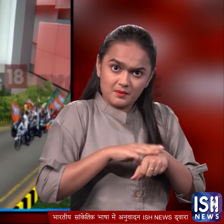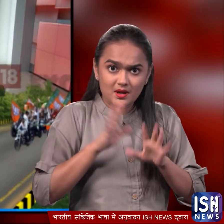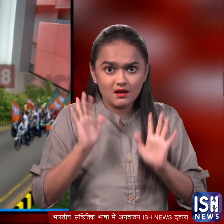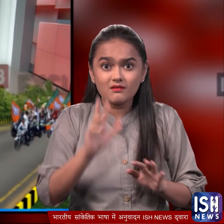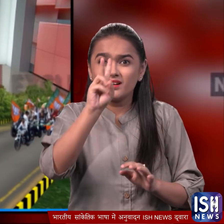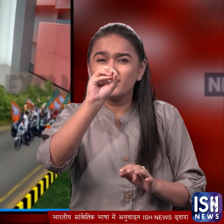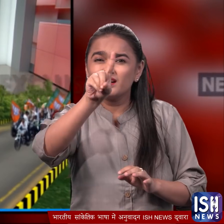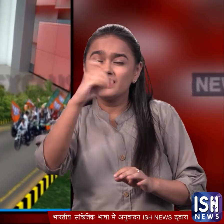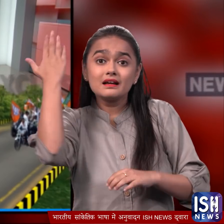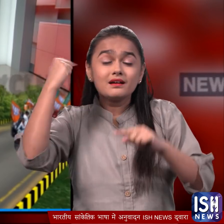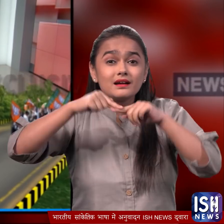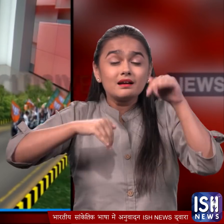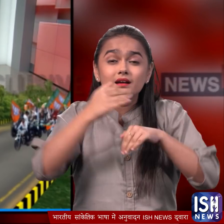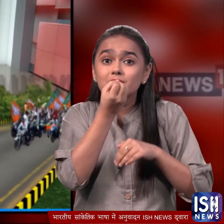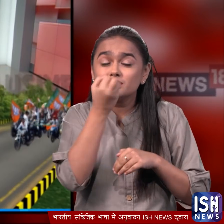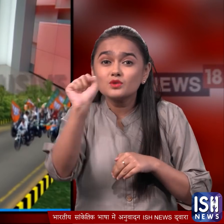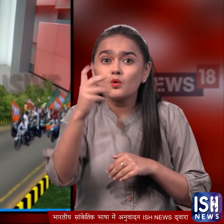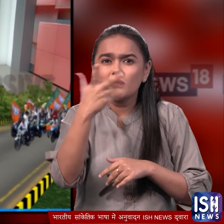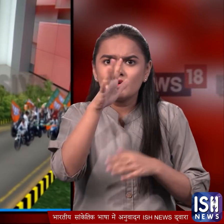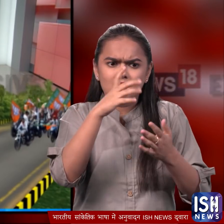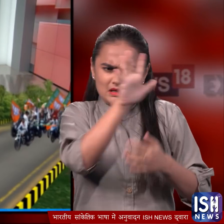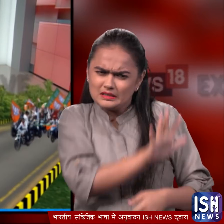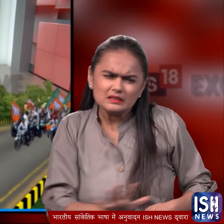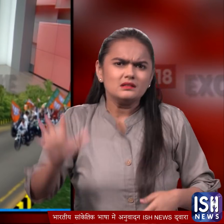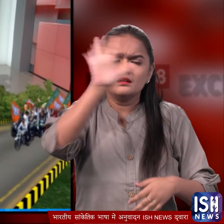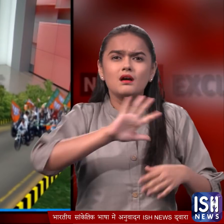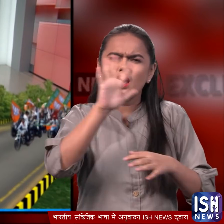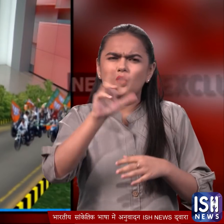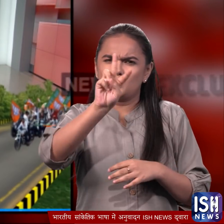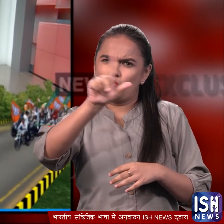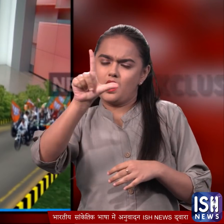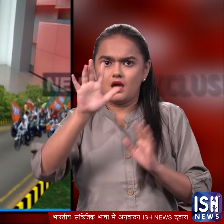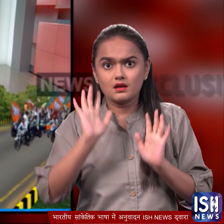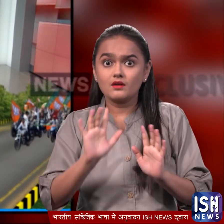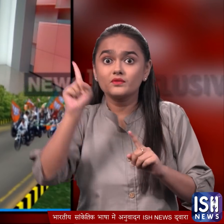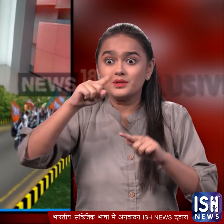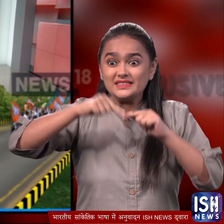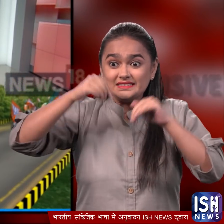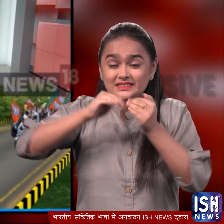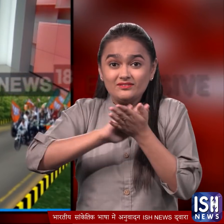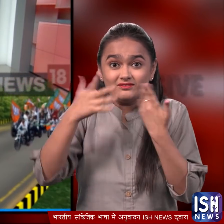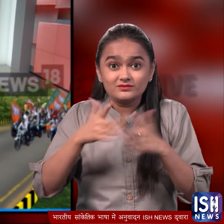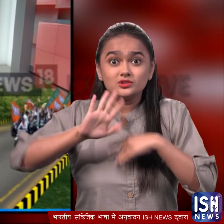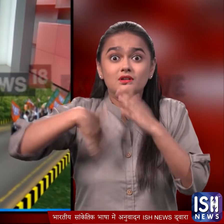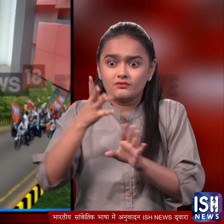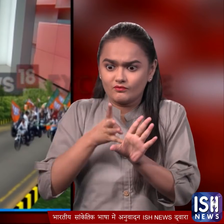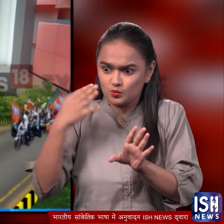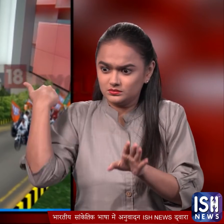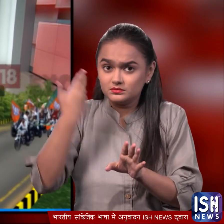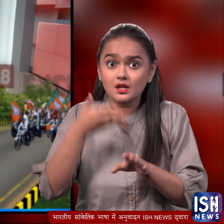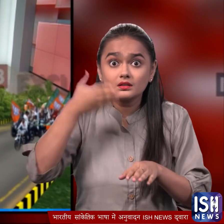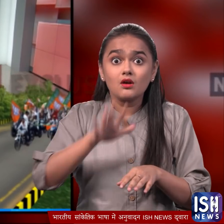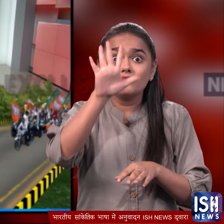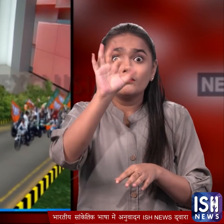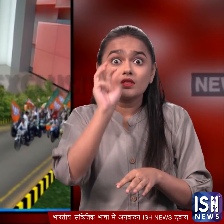के विधानसभा चुनाव के वक्त बीजेपी के सदस्य पूरे राज्य में करीब 2 लाख थे, लेकिन चुनाव के बाद के 4 सालों में पार्टी